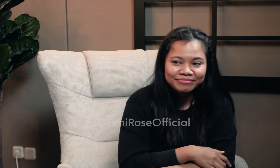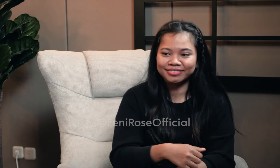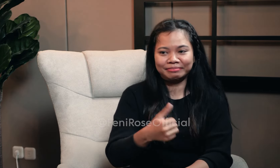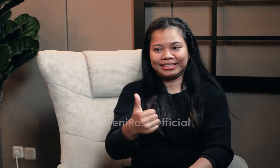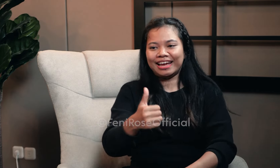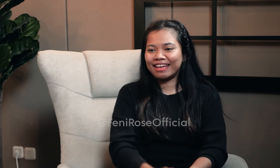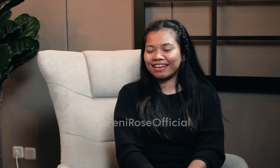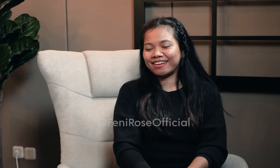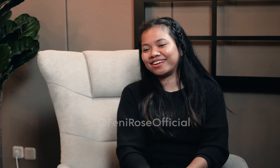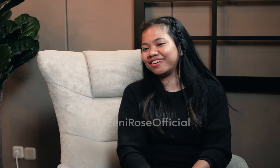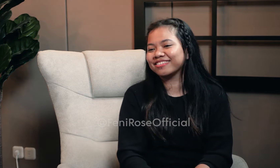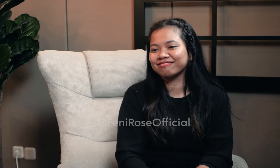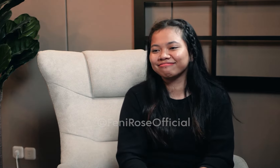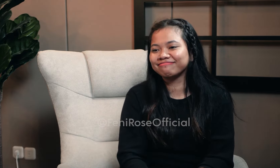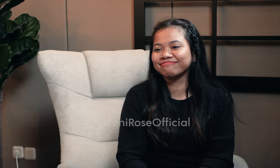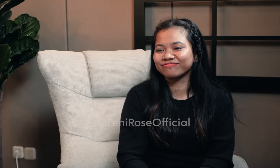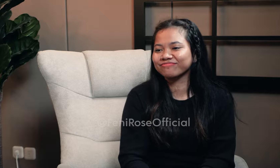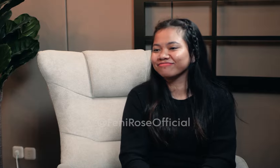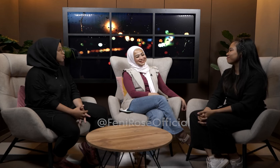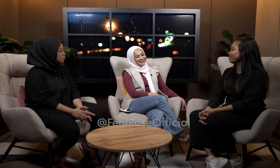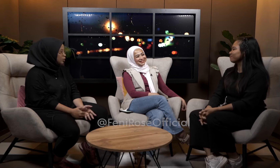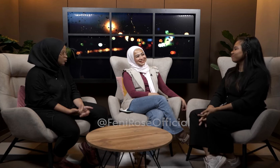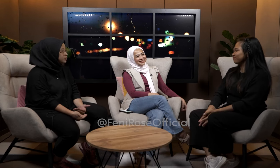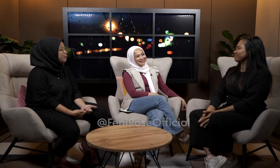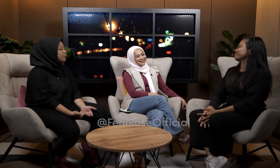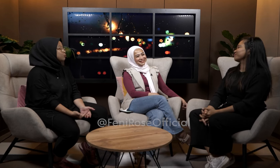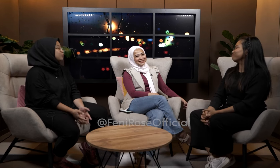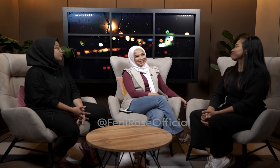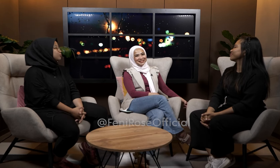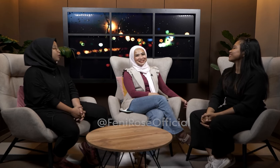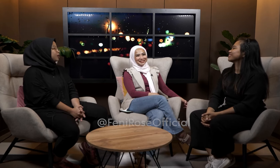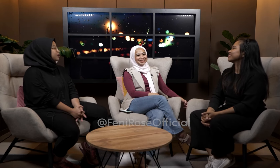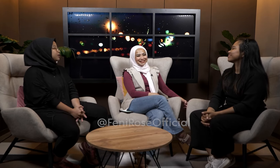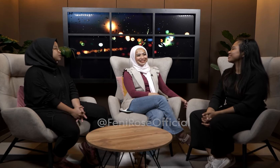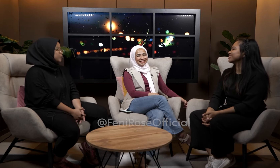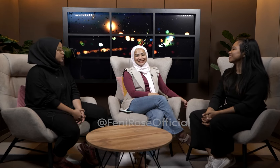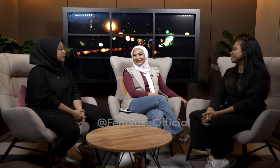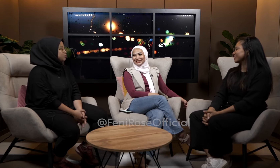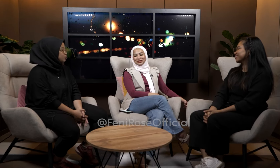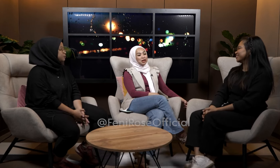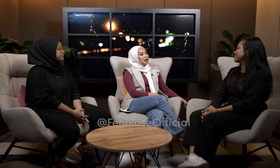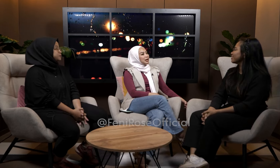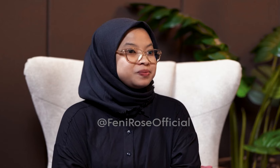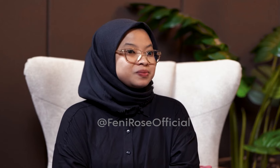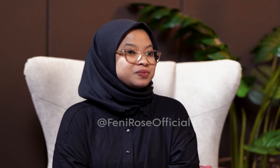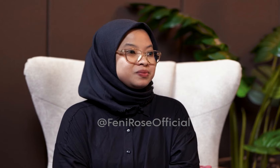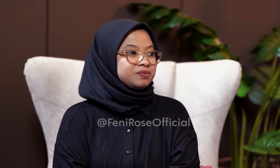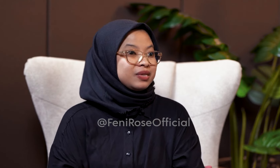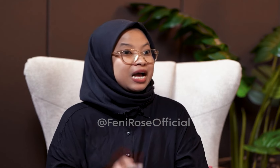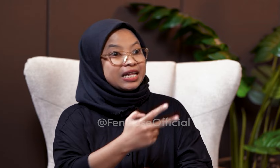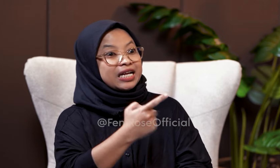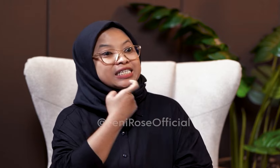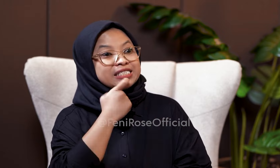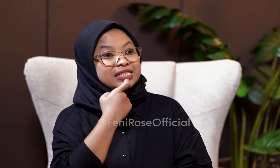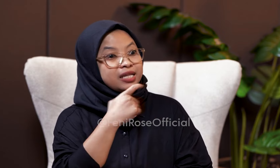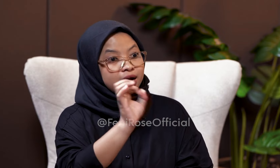sama gergatin kolomnya lumayan besar dan teman-teman tuli ituh nyaman untuk menontonnya seperti itu Eh Siti sendiri enggak ada niat